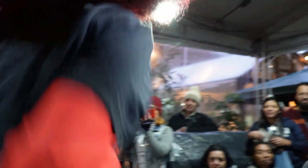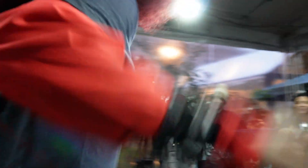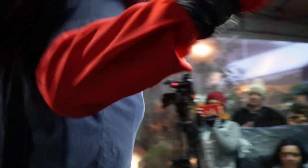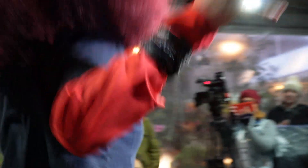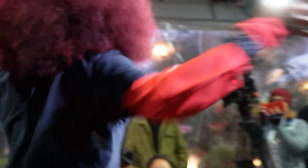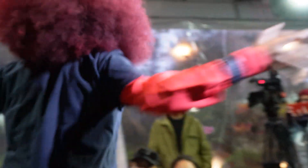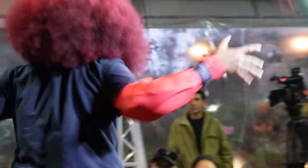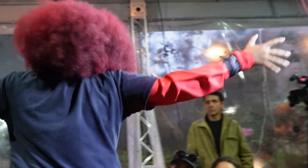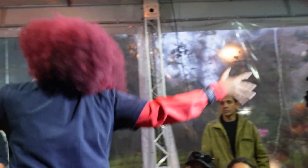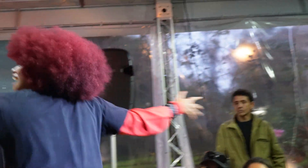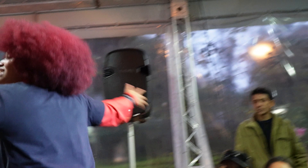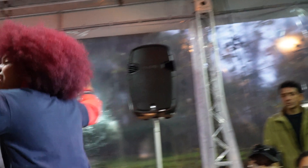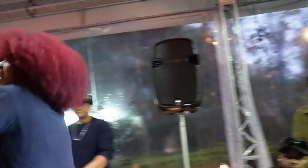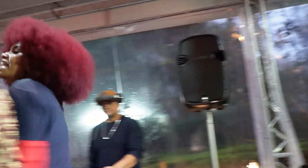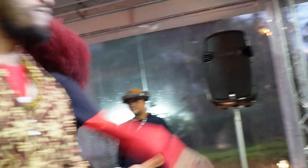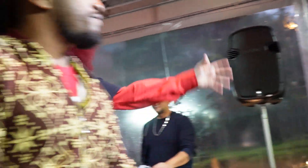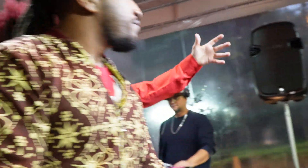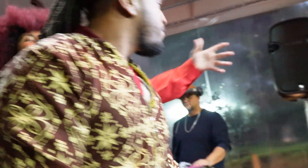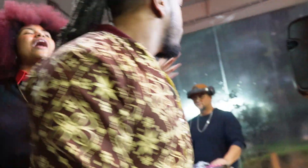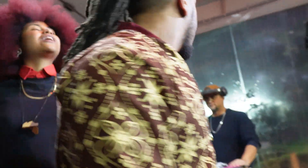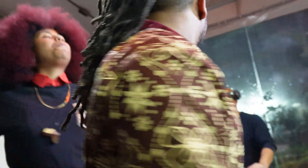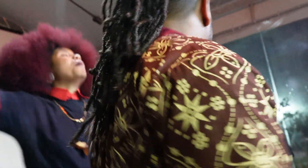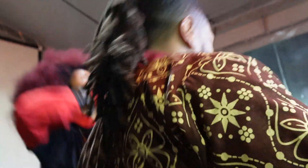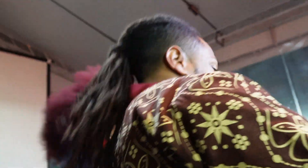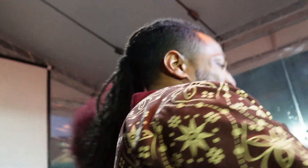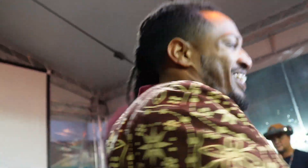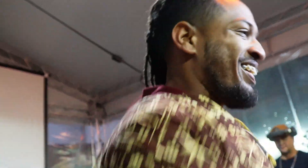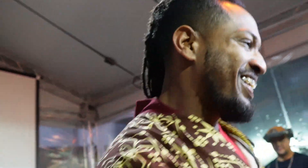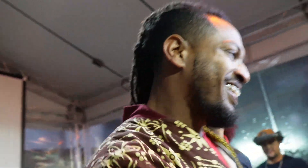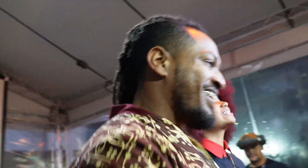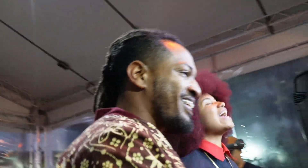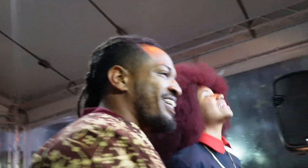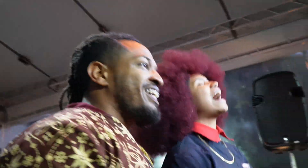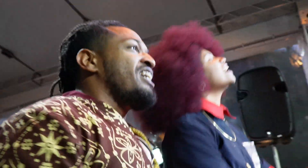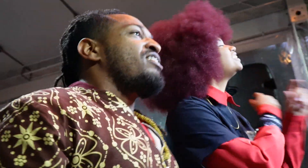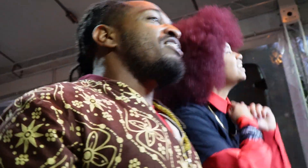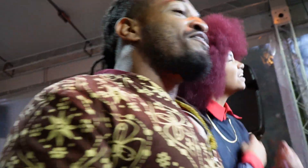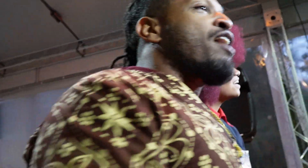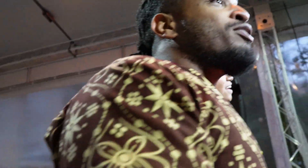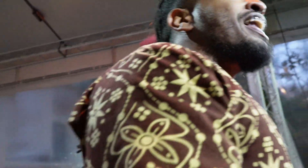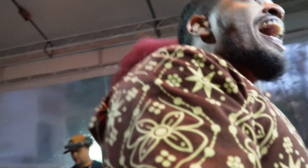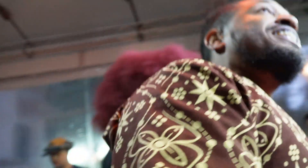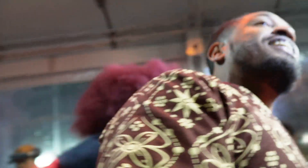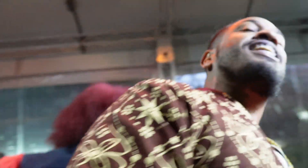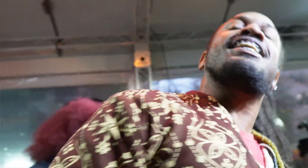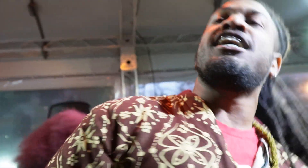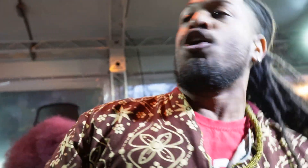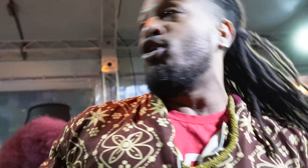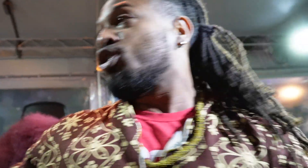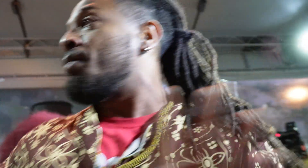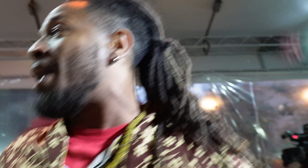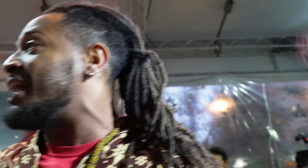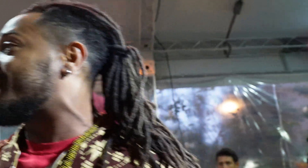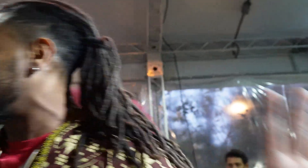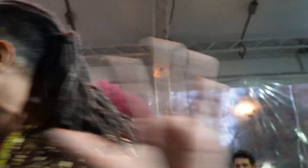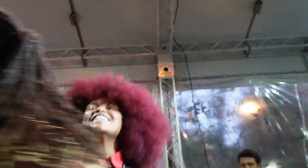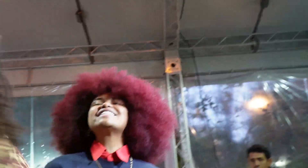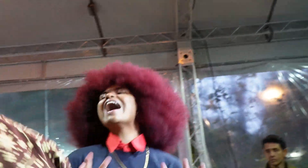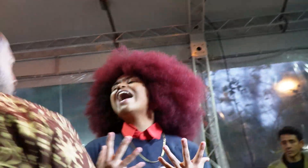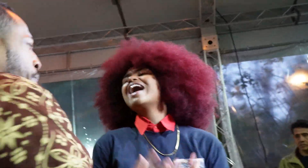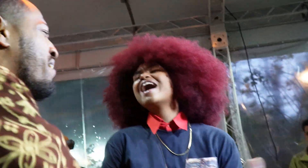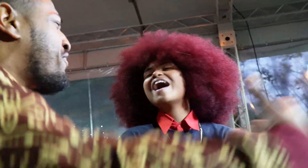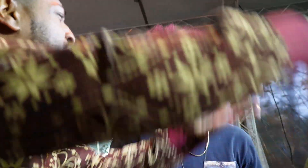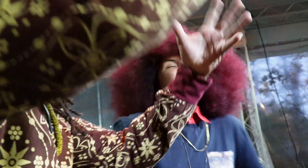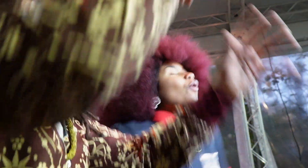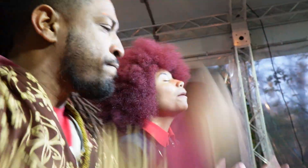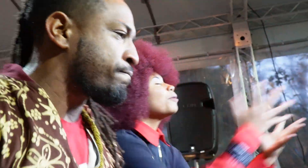de africanidade. Vem com a gente. Entregar o black power na cara da sociedade. Esfrega o dread. A trança. O turbante. O que